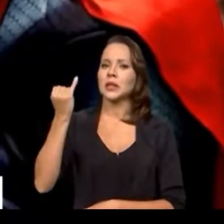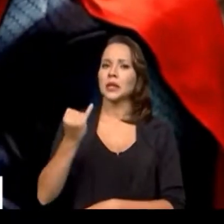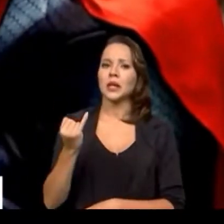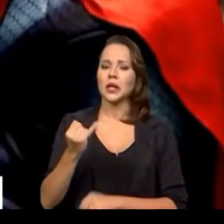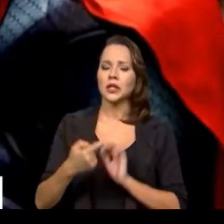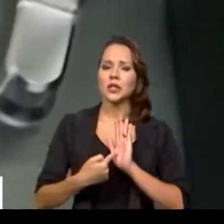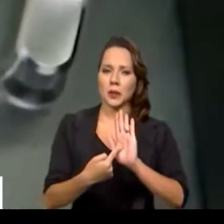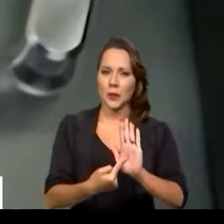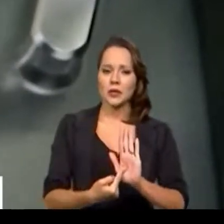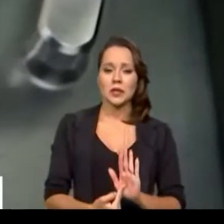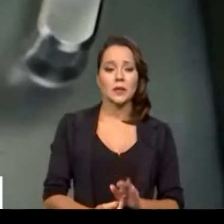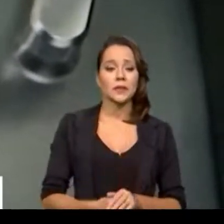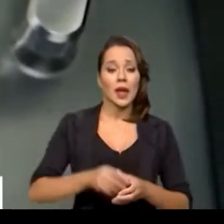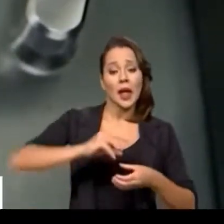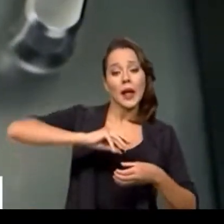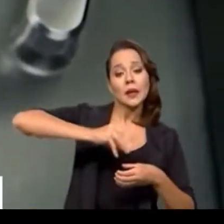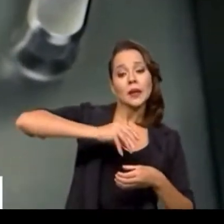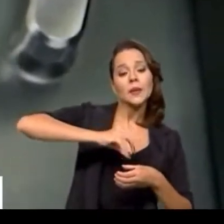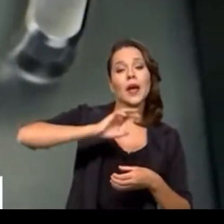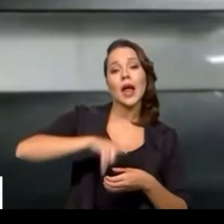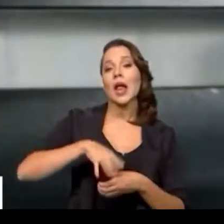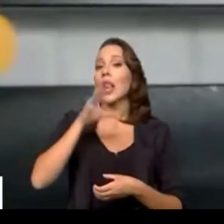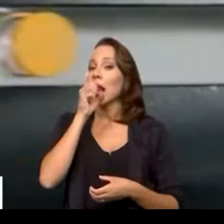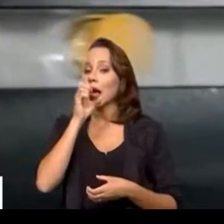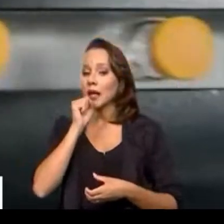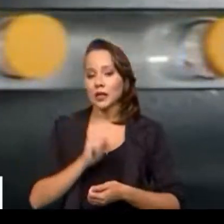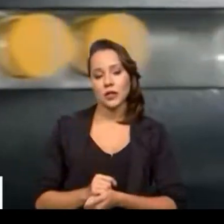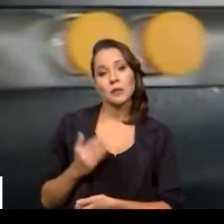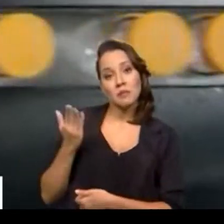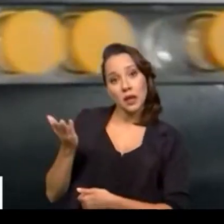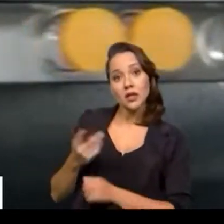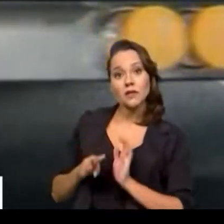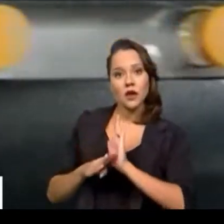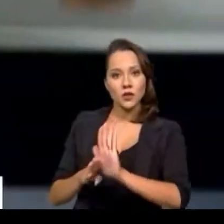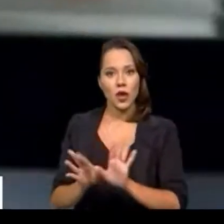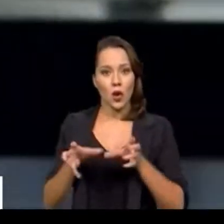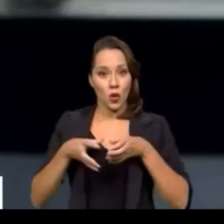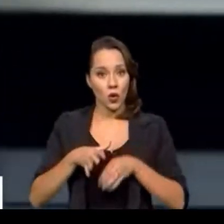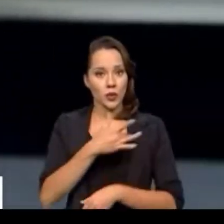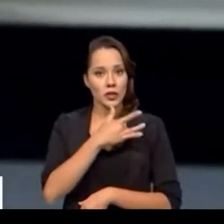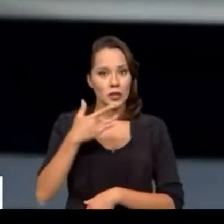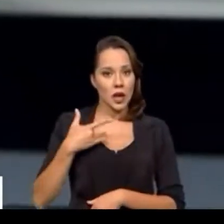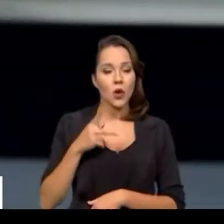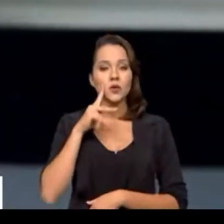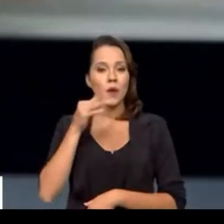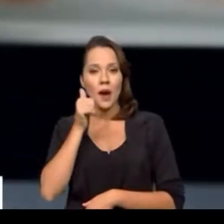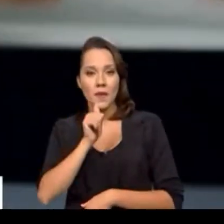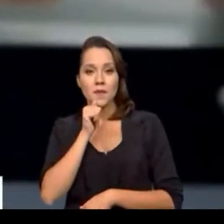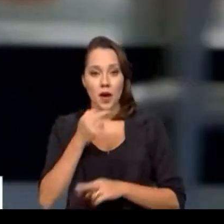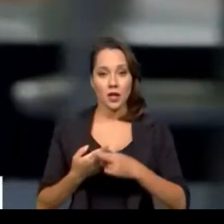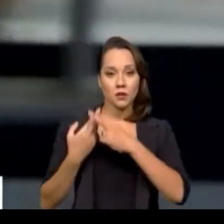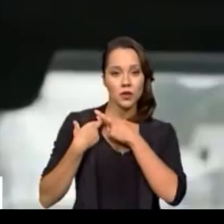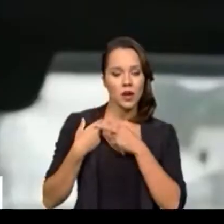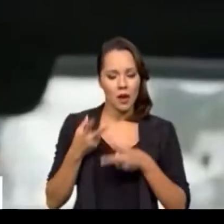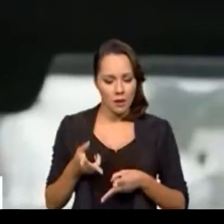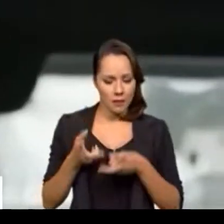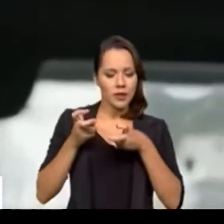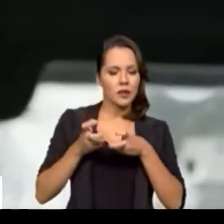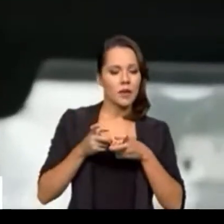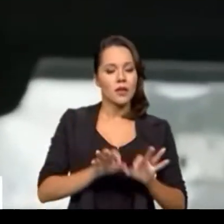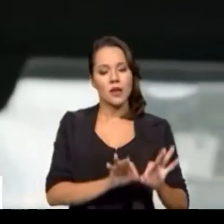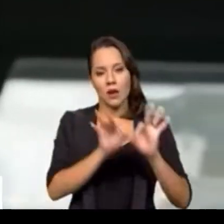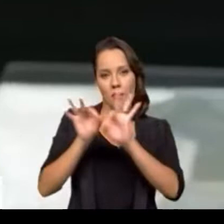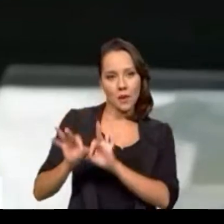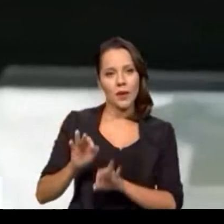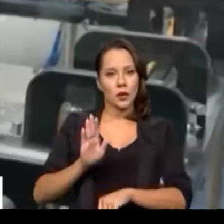forma de apresentação a tampa laranja Esse aspecto deve ajudar as equipes de saúde pais mães e responsáveis no